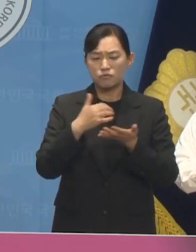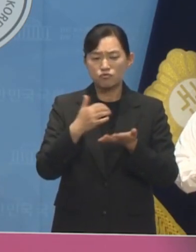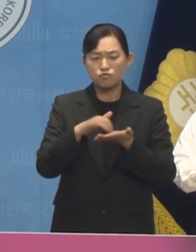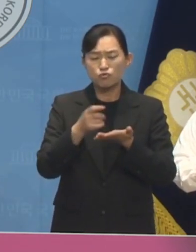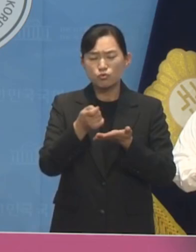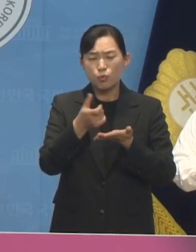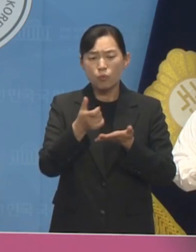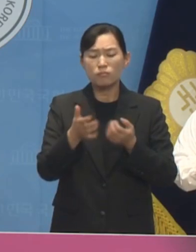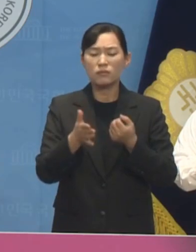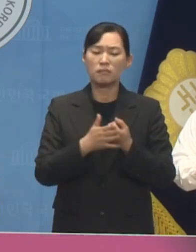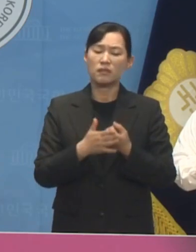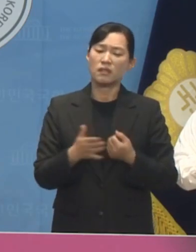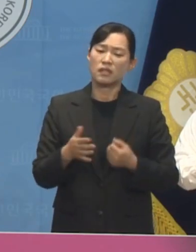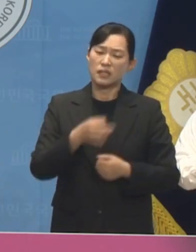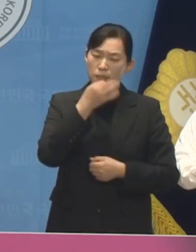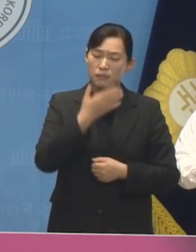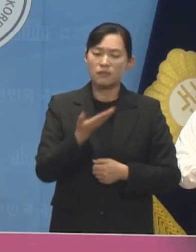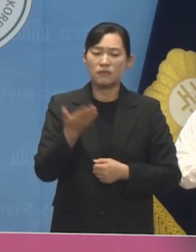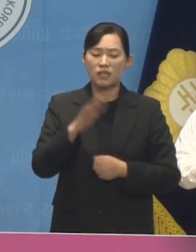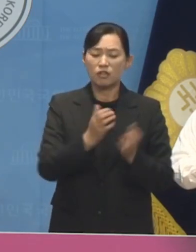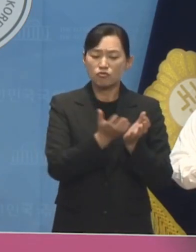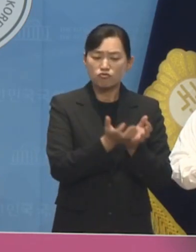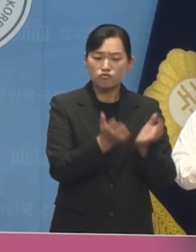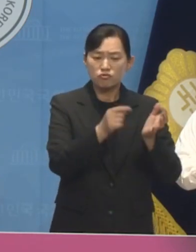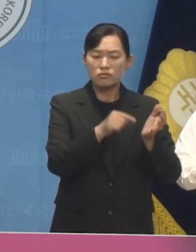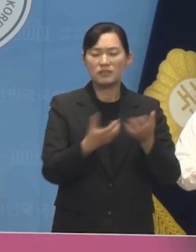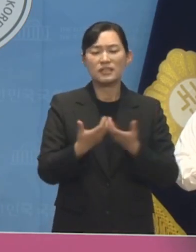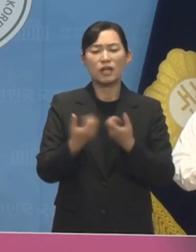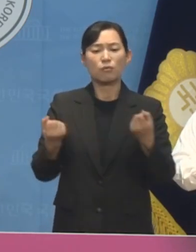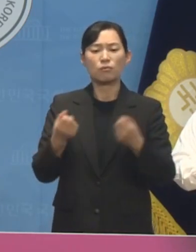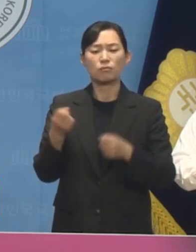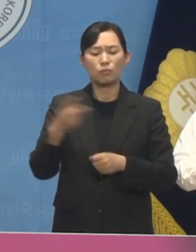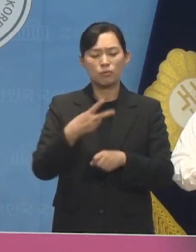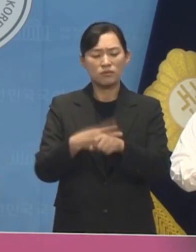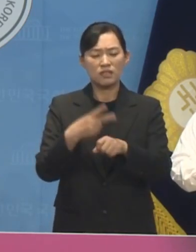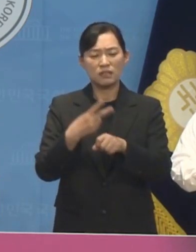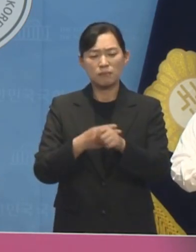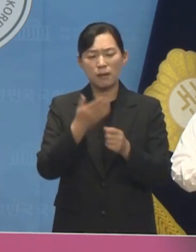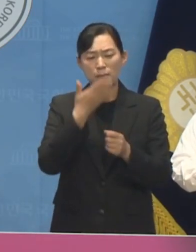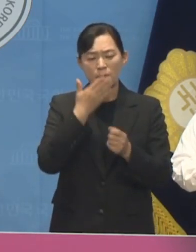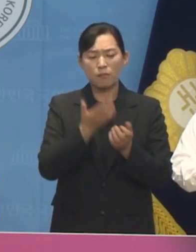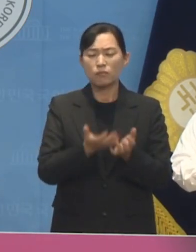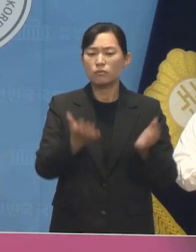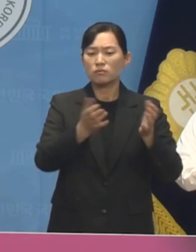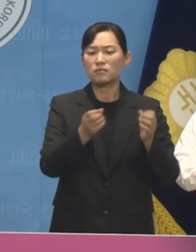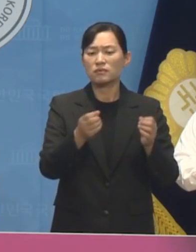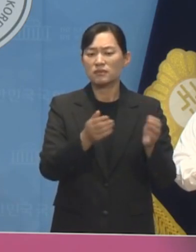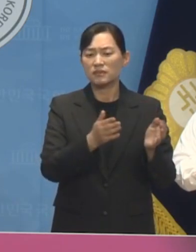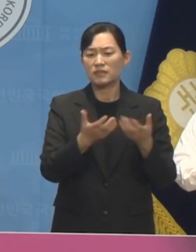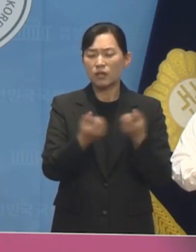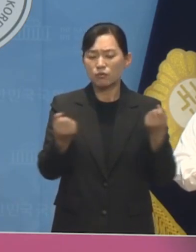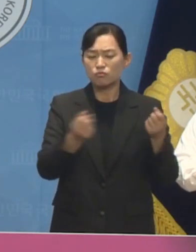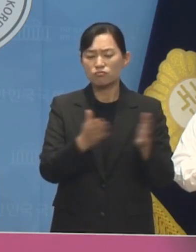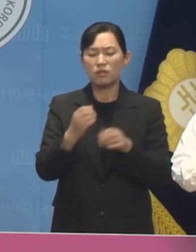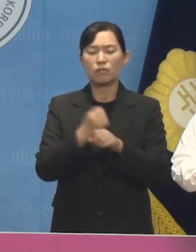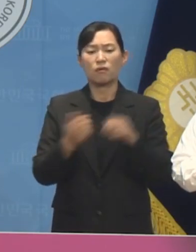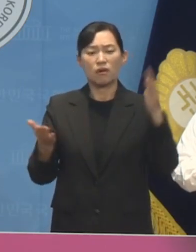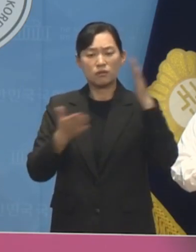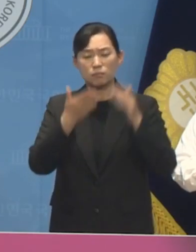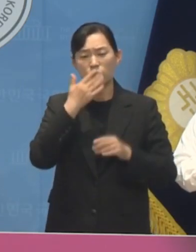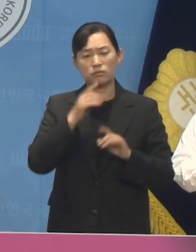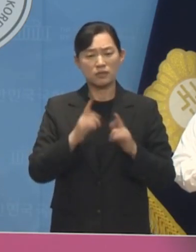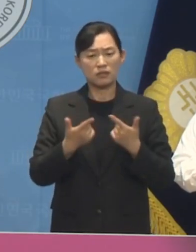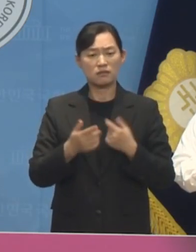일손이 그렇잖아도 부족한데 국그릇을 따로 주고 교사들의 배식대를 따로 차려주고 학생들은 먹지도